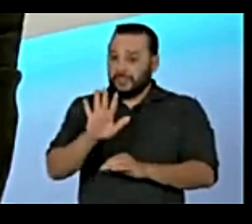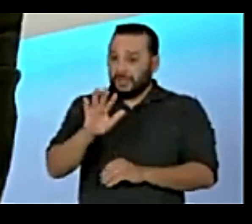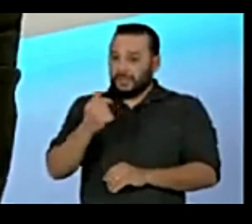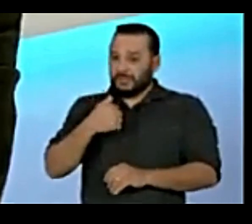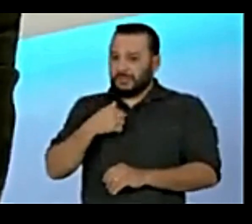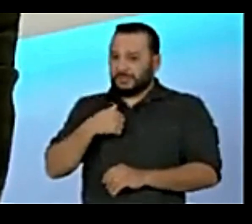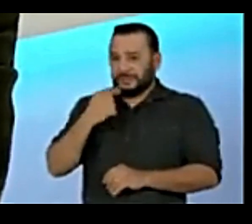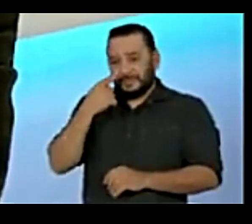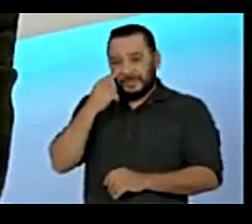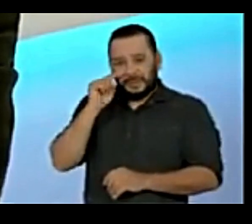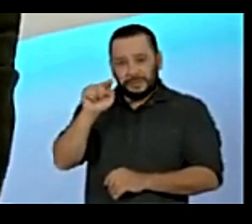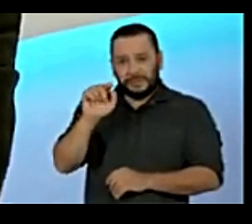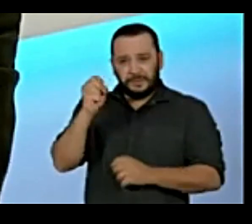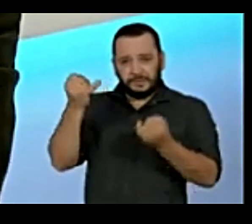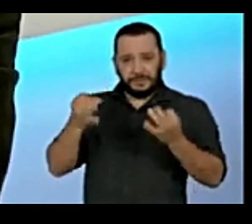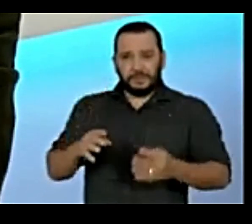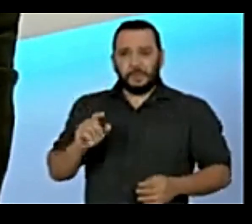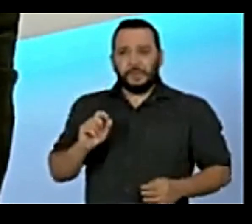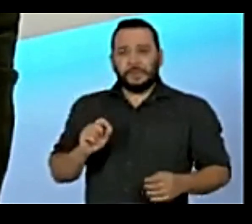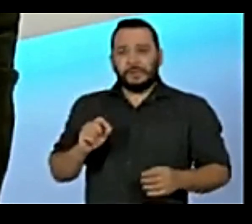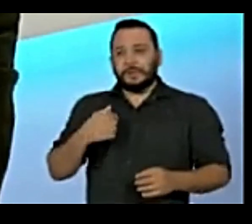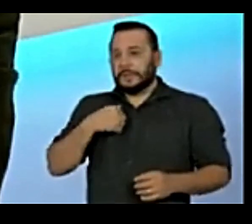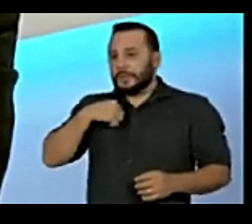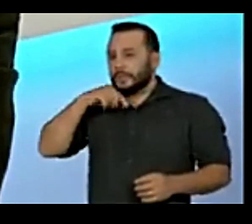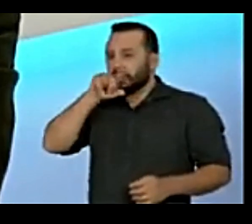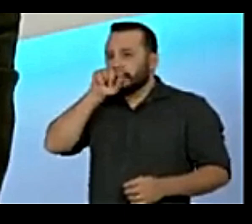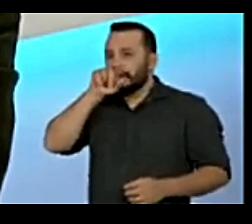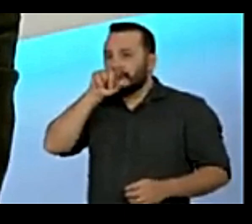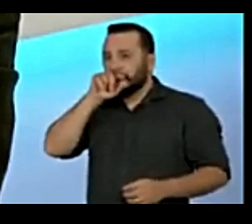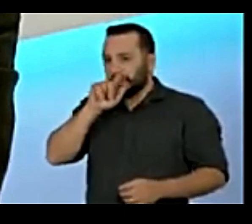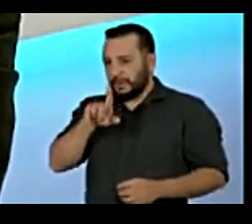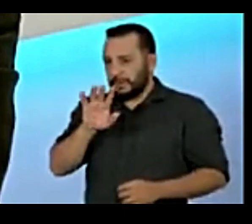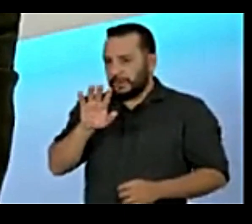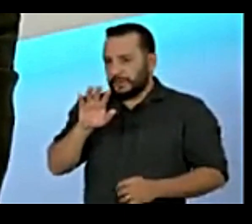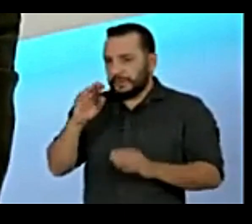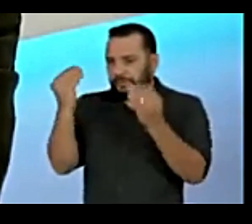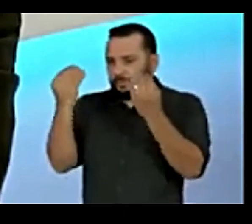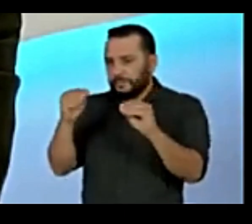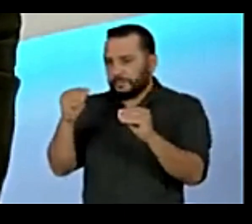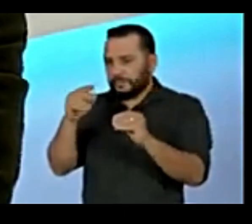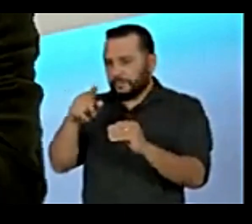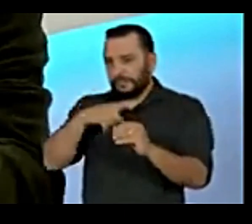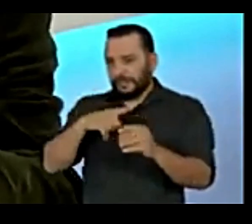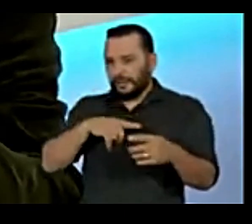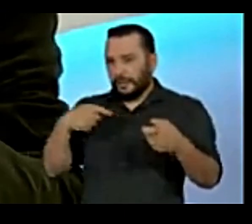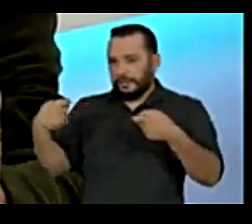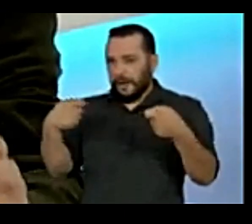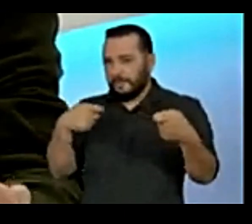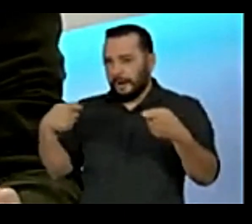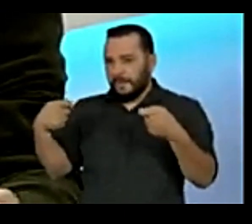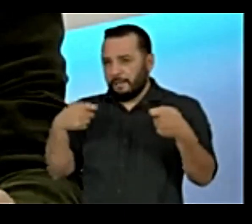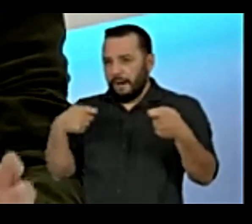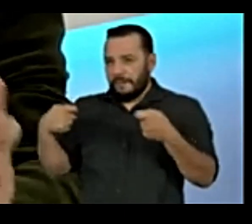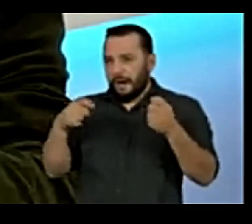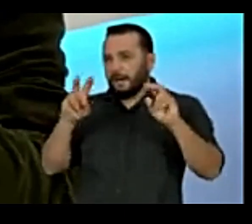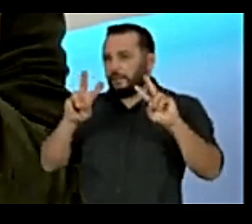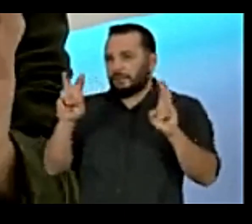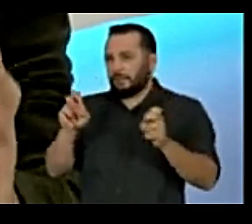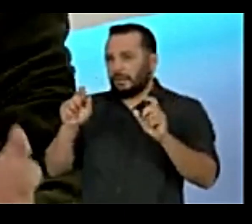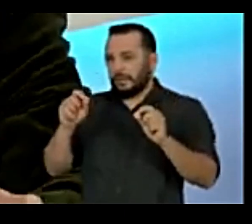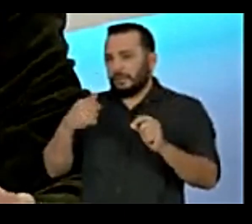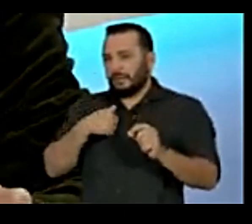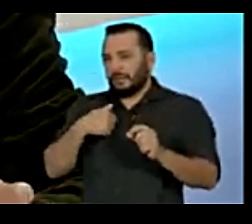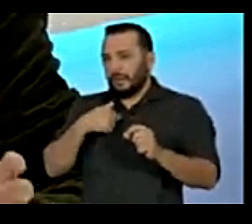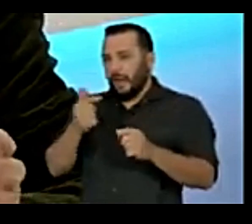questão. Eu vi recentemente no Twitter uma espécie de debate, deliberações a respeito de um